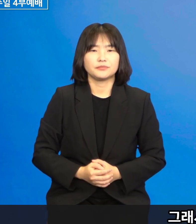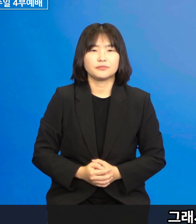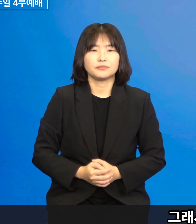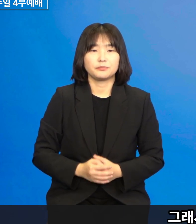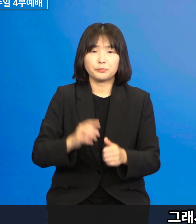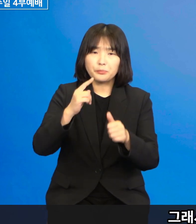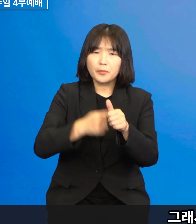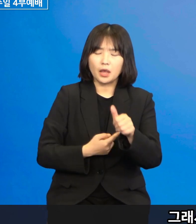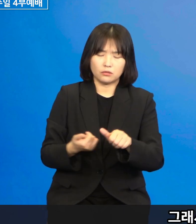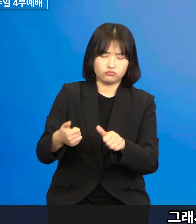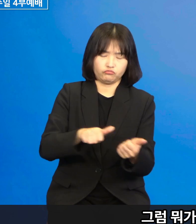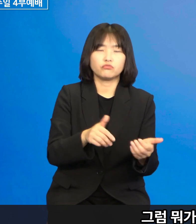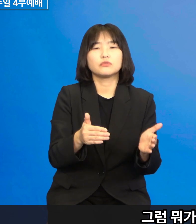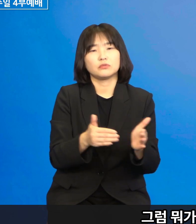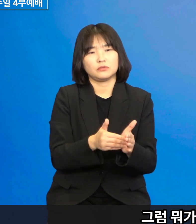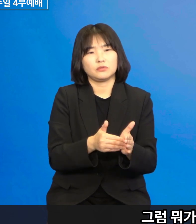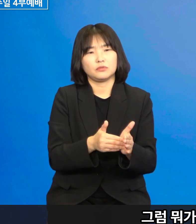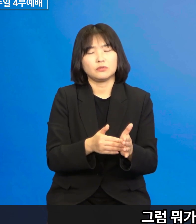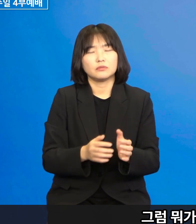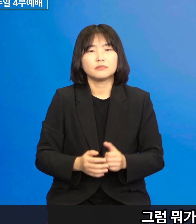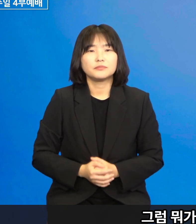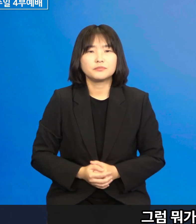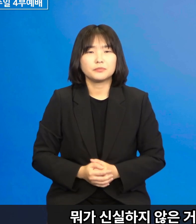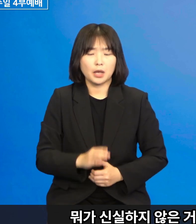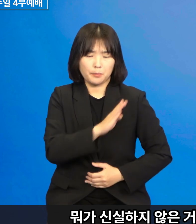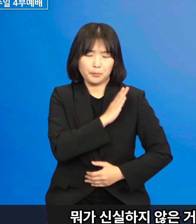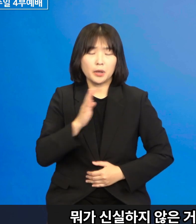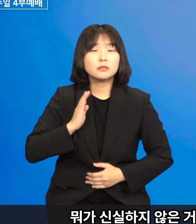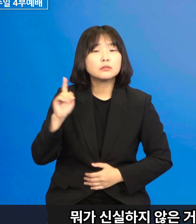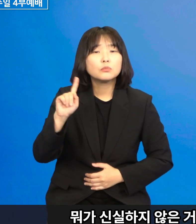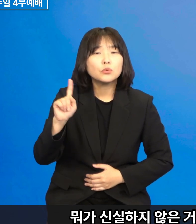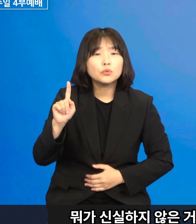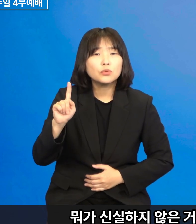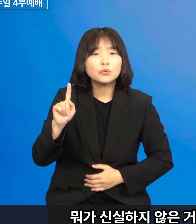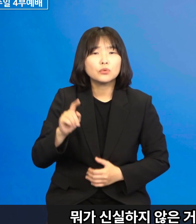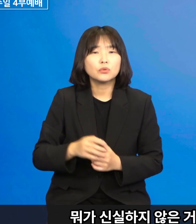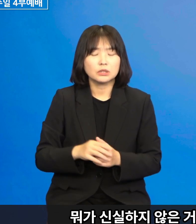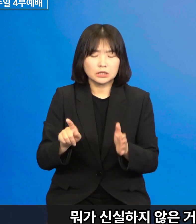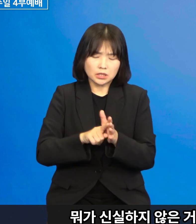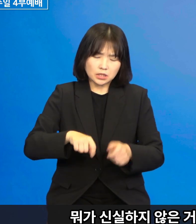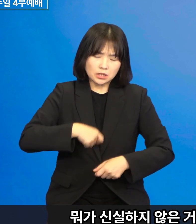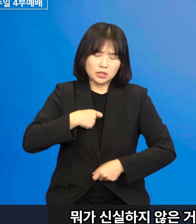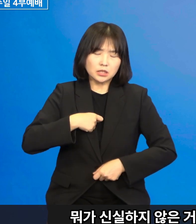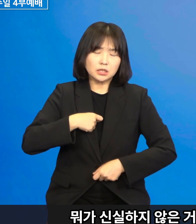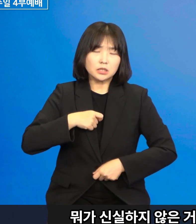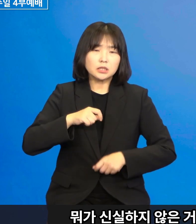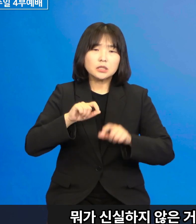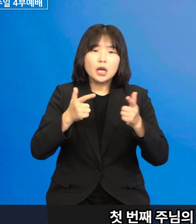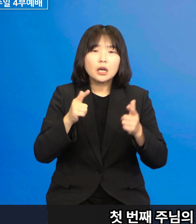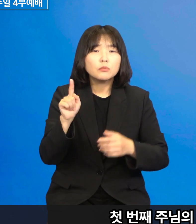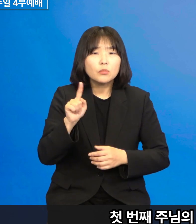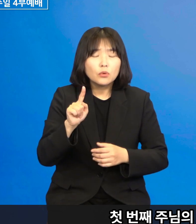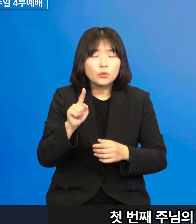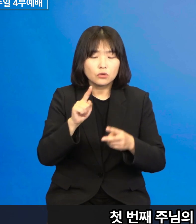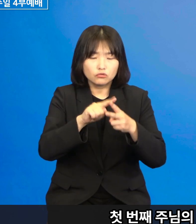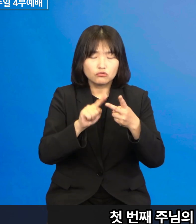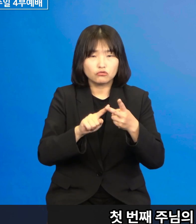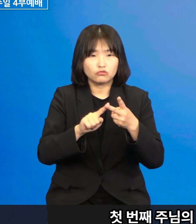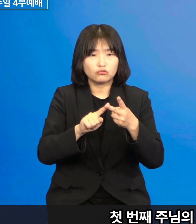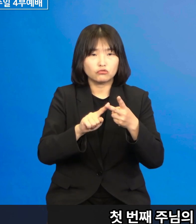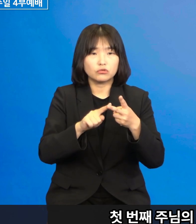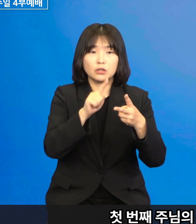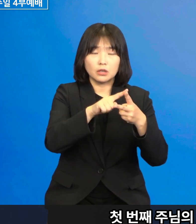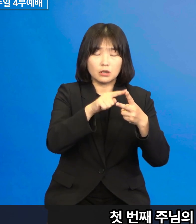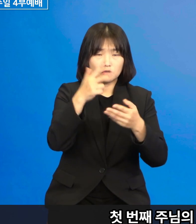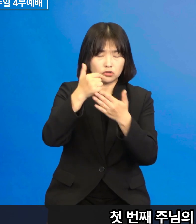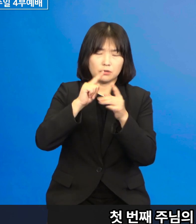죽었대요. 그럼 뭐가 배신한 것이냐, 뭐가 신실하지 않은 거냐를 두 가지로 얘기합니다. 첫 번째, 주님의 말씀을